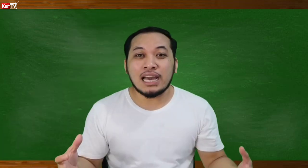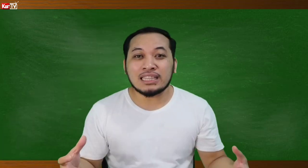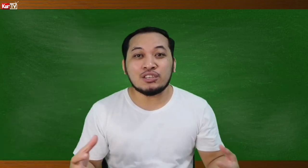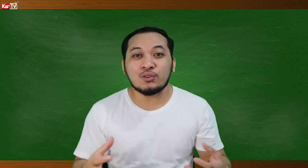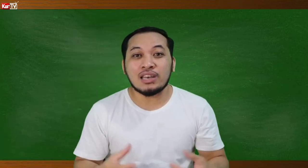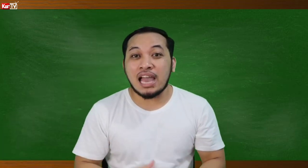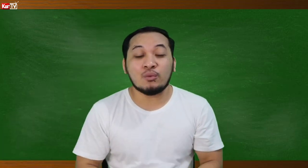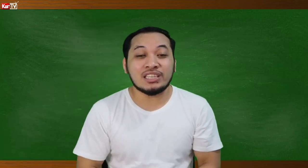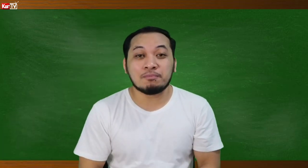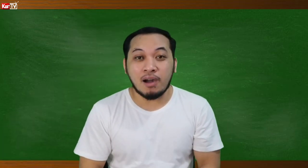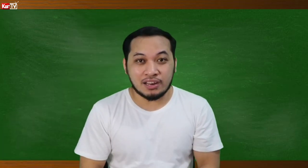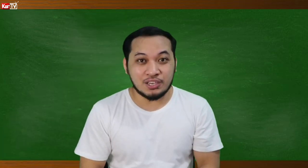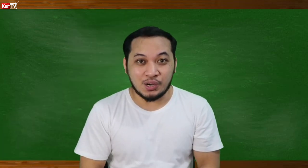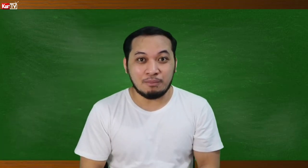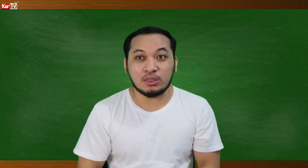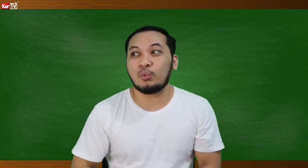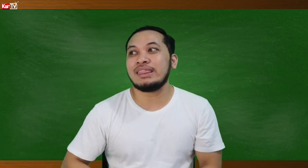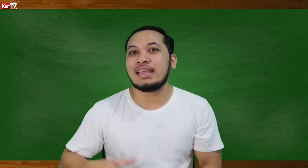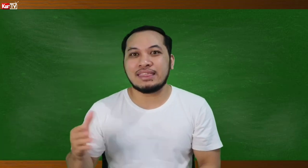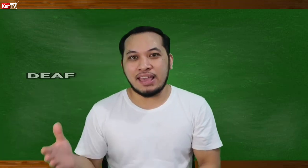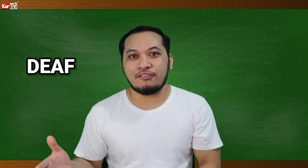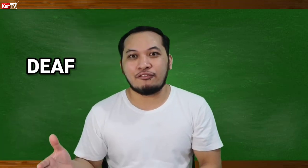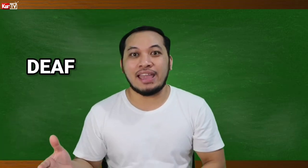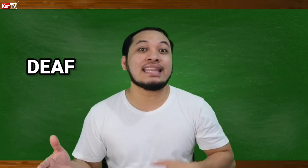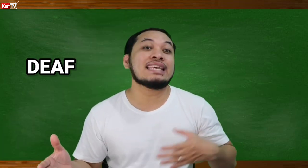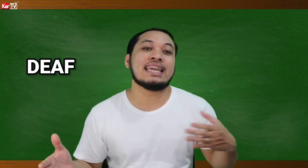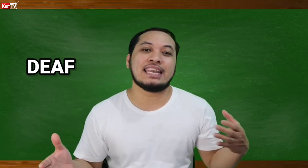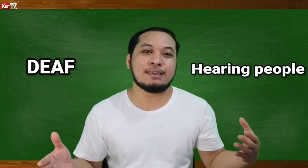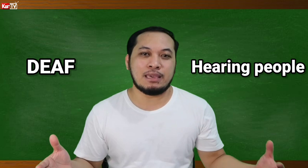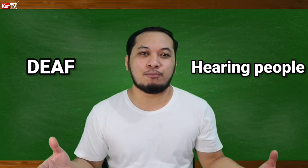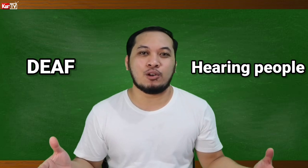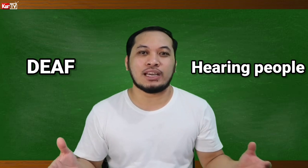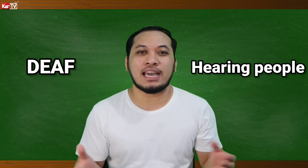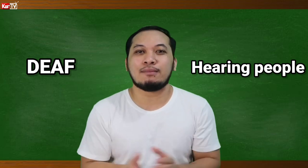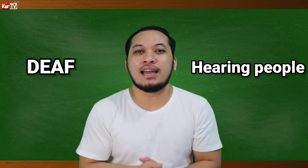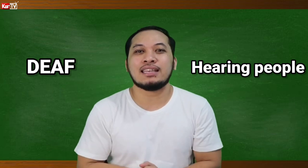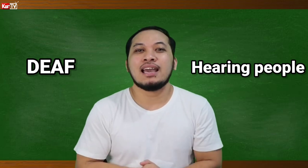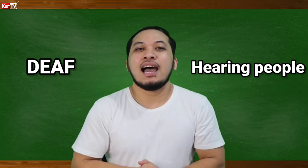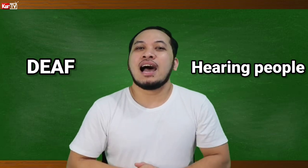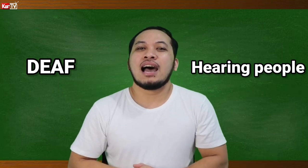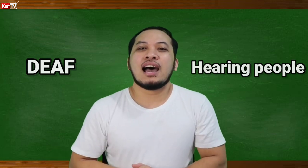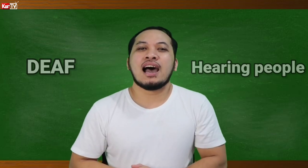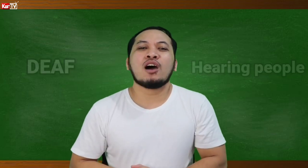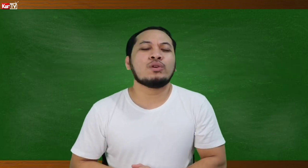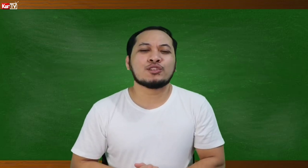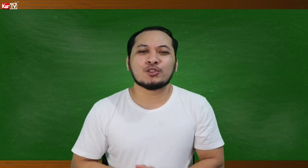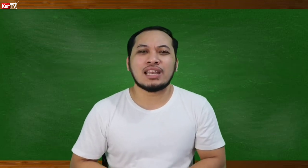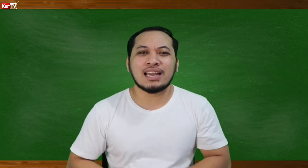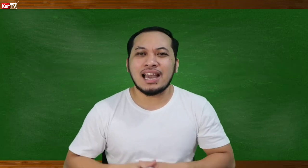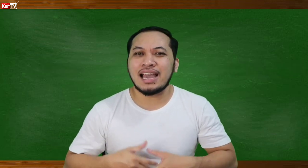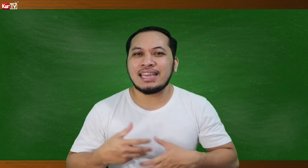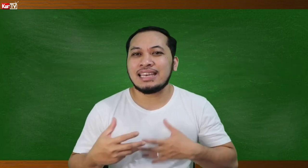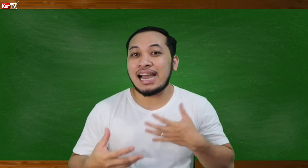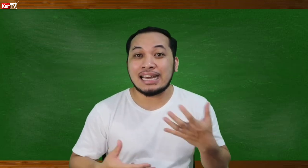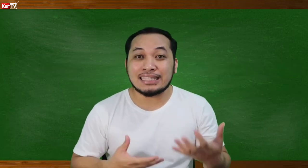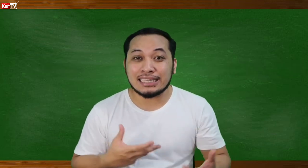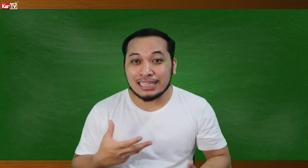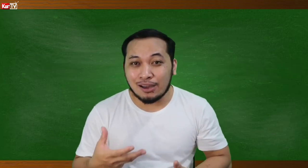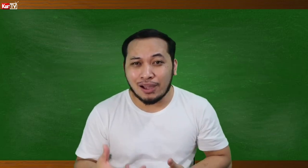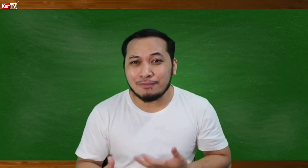natin yung language barrier between the Deaf and hating people kaya naman ang wish ko talaga ay lahat ng tao ay